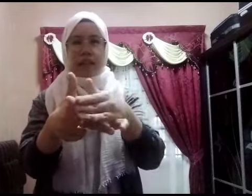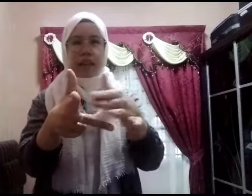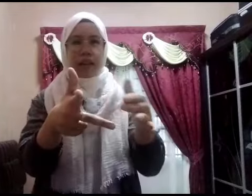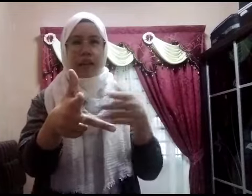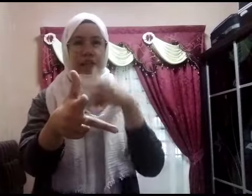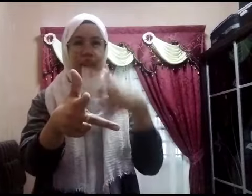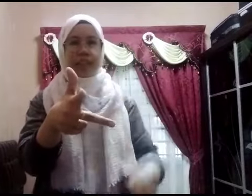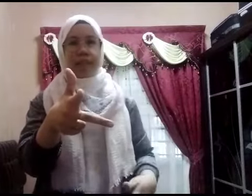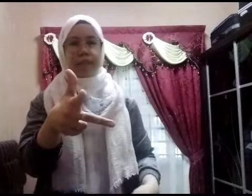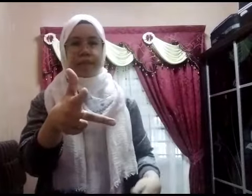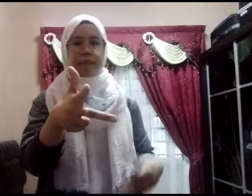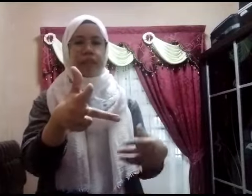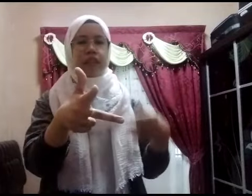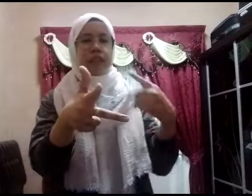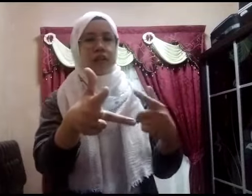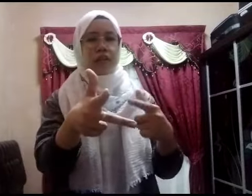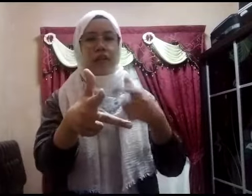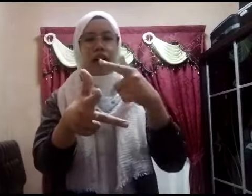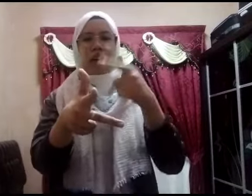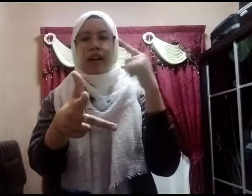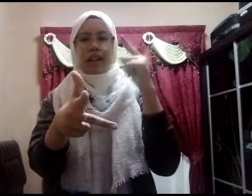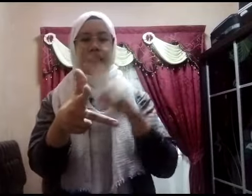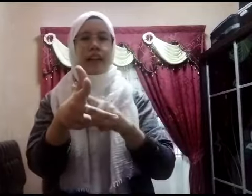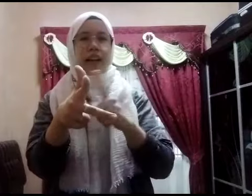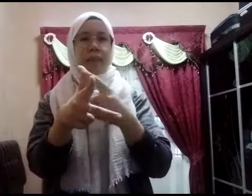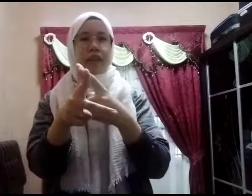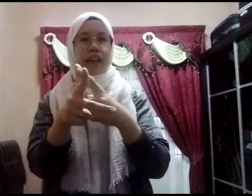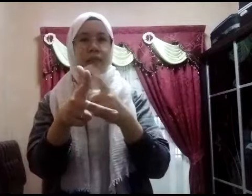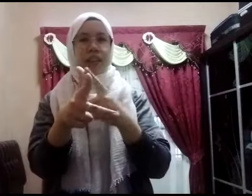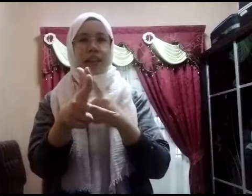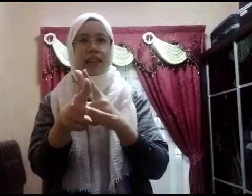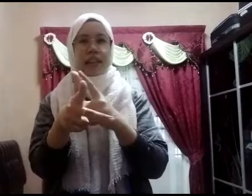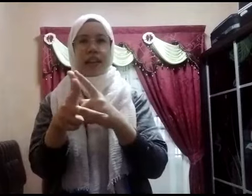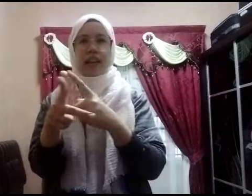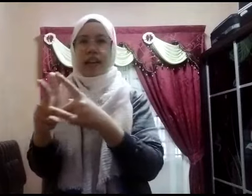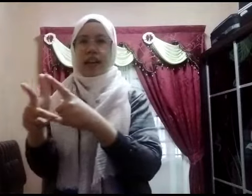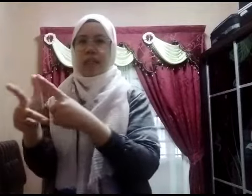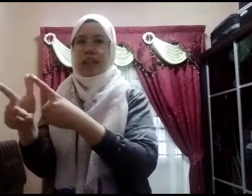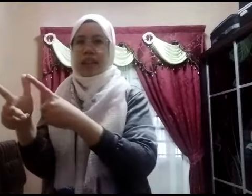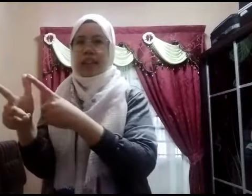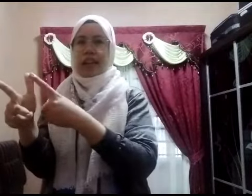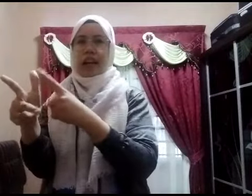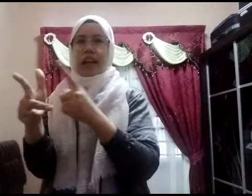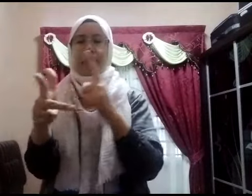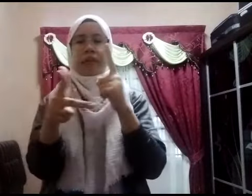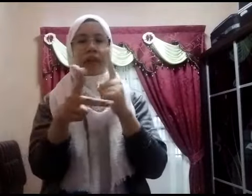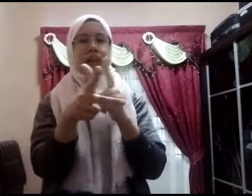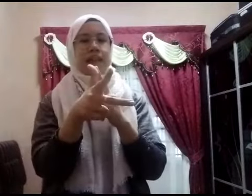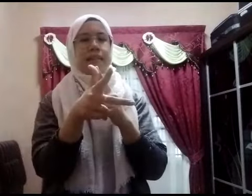Okey, bentuk macam ni. So, sini akan mewakili ibu jari kita ni. Ibu jari kita ni akan mewakili